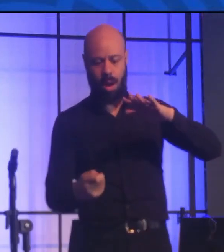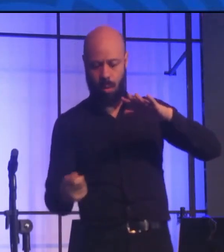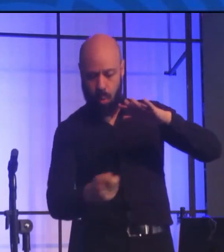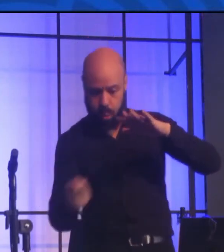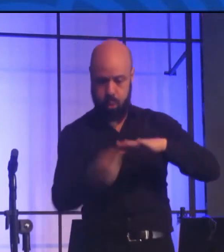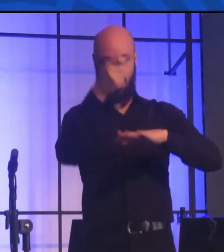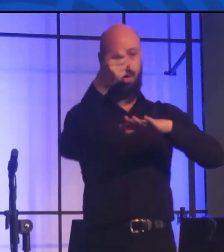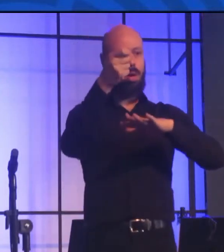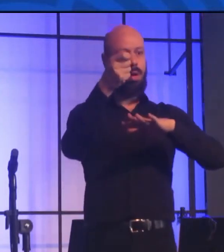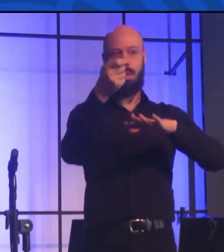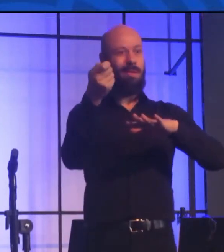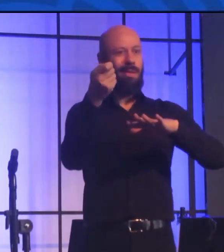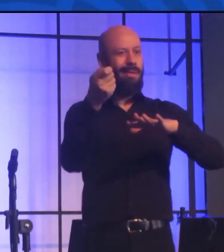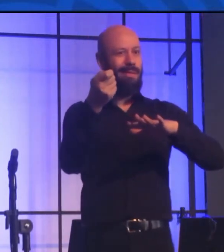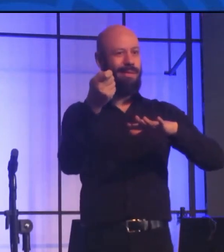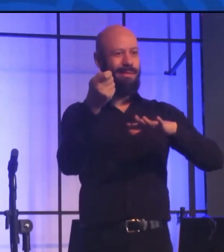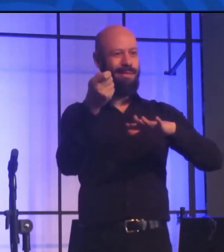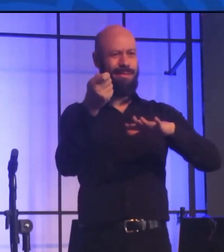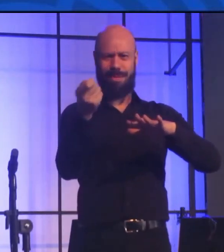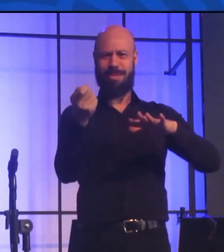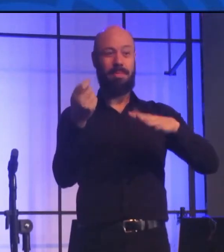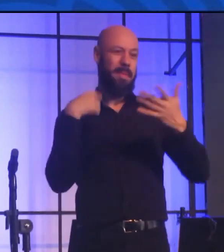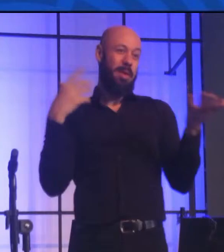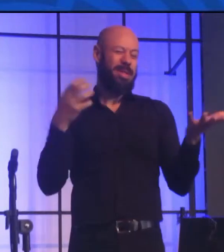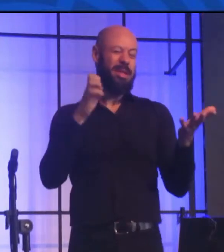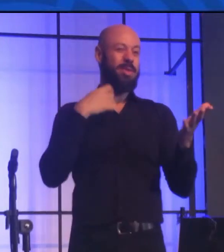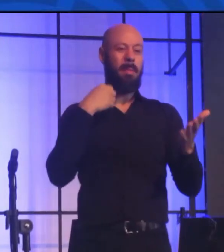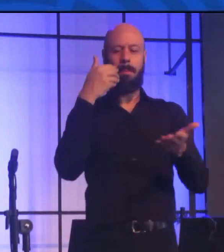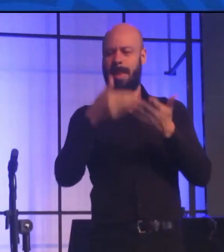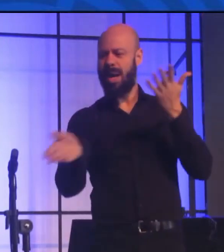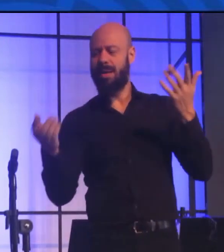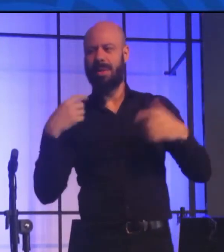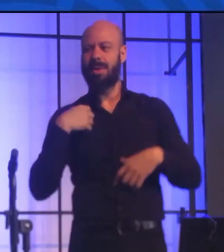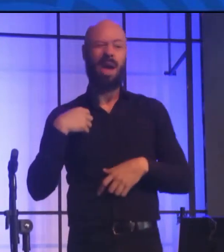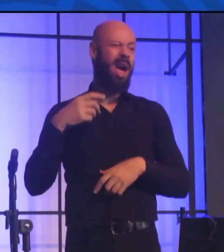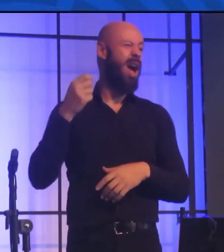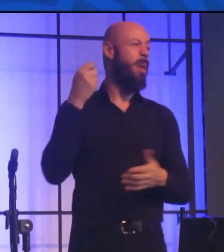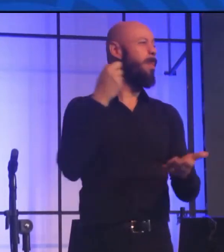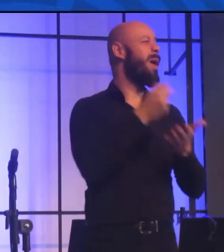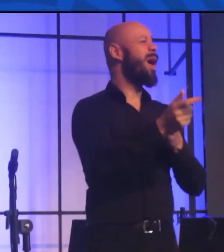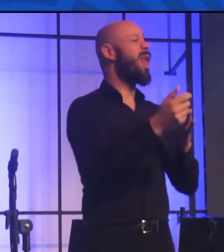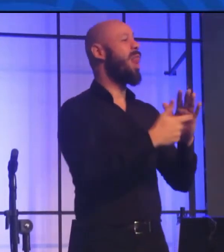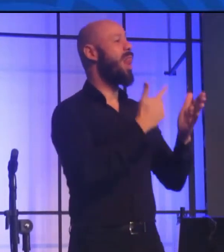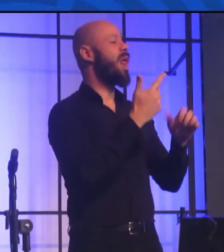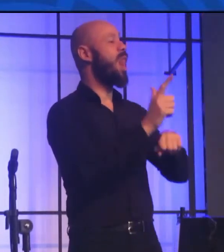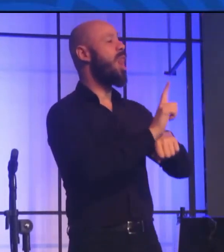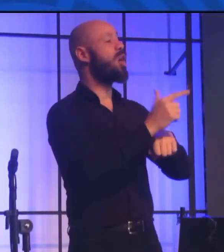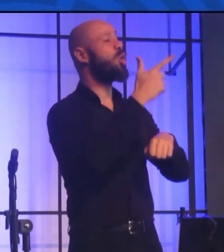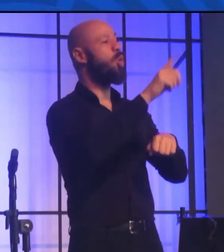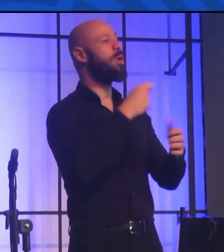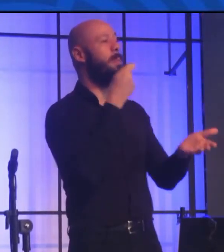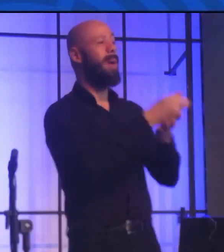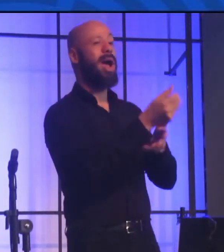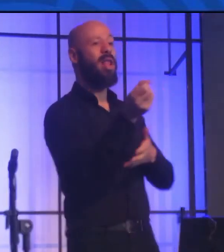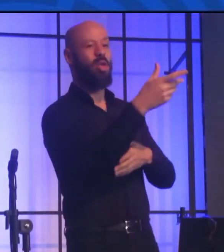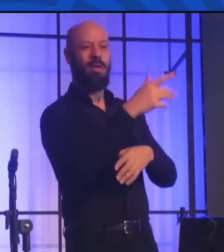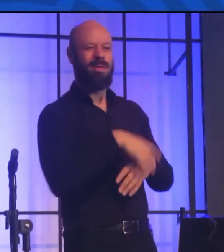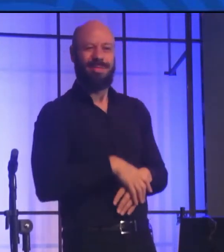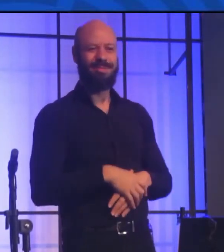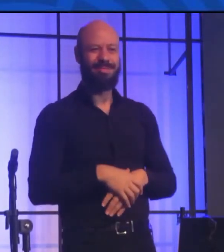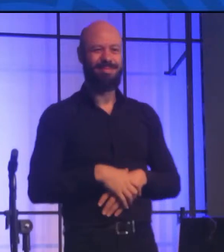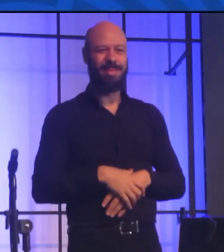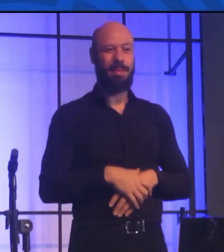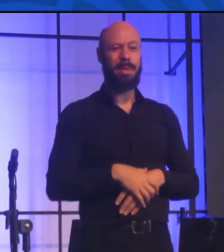tá bem, é triste, é emprestado, mas eu vou ali na ferragem e compro um outro. Parece algo tão pequeno, uma história tão